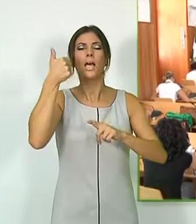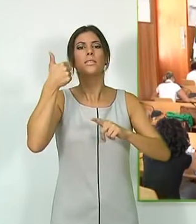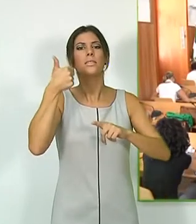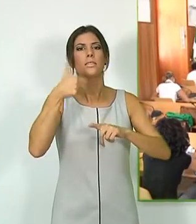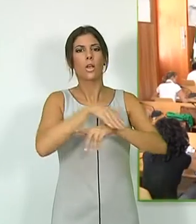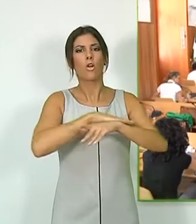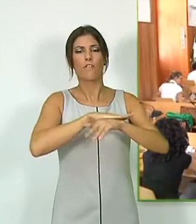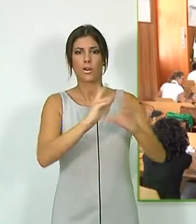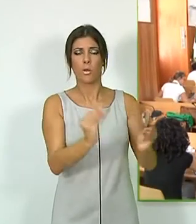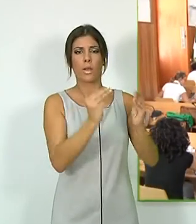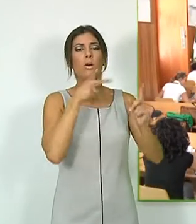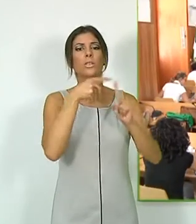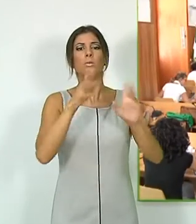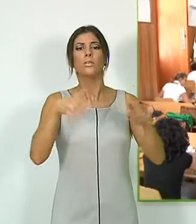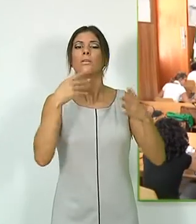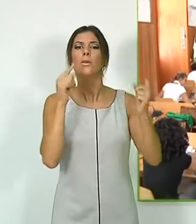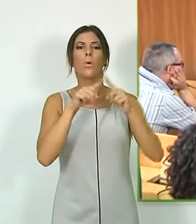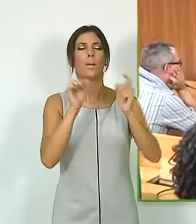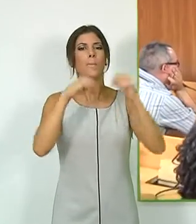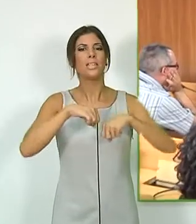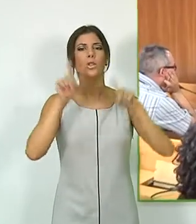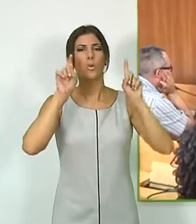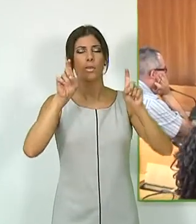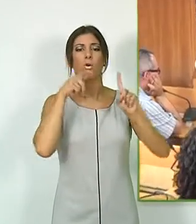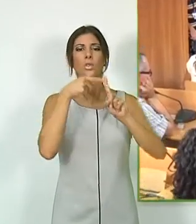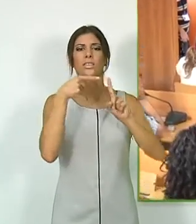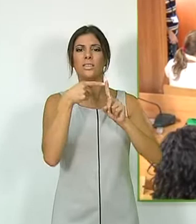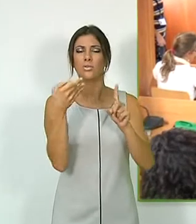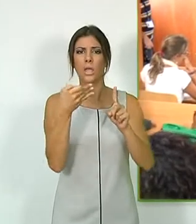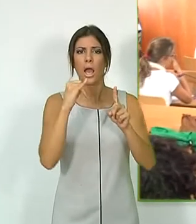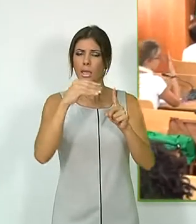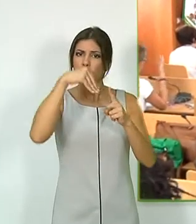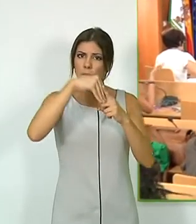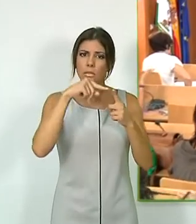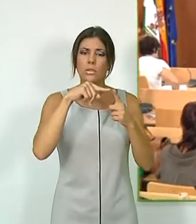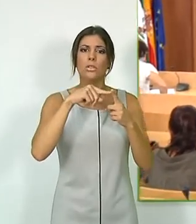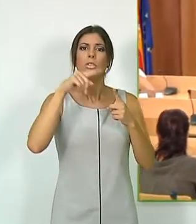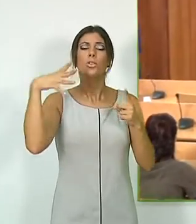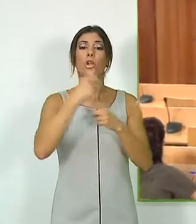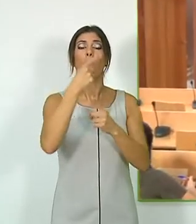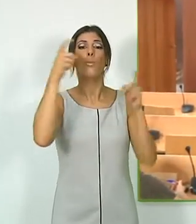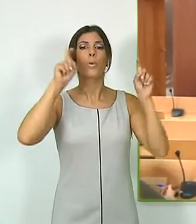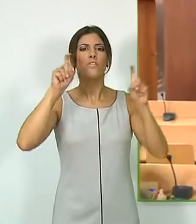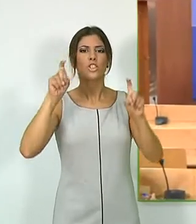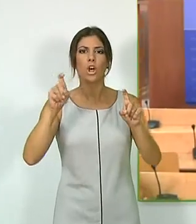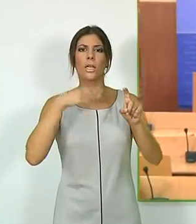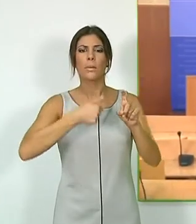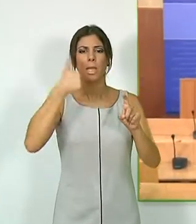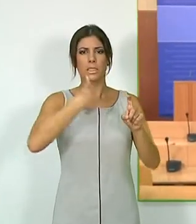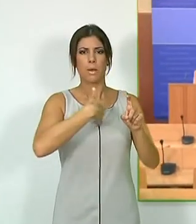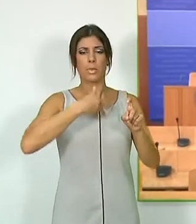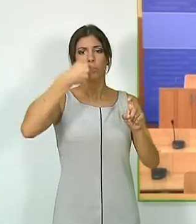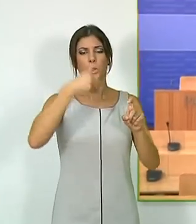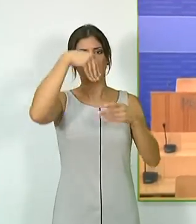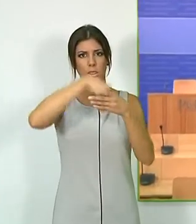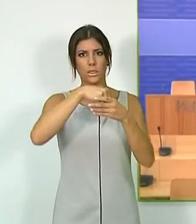impulso al gobierno de Griñán. El objetivo es un pacto de educación que tenga como objetivo, entre otros asuntos, situar a los profesores en el centro del